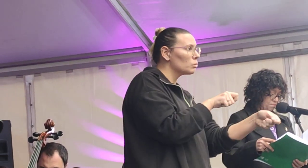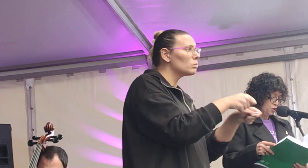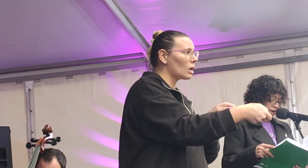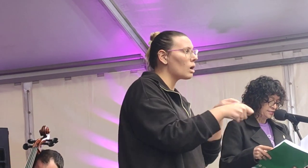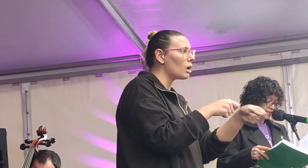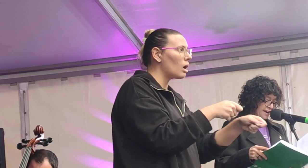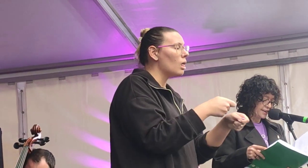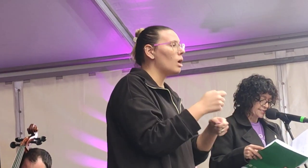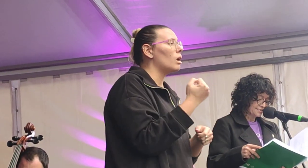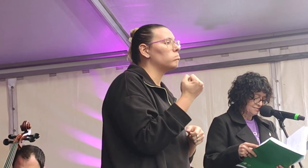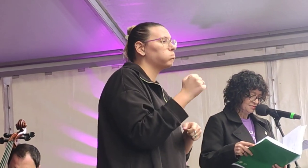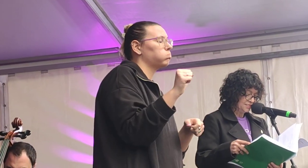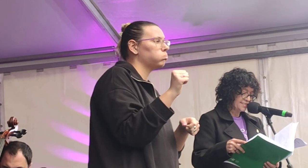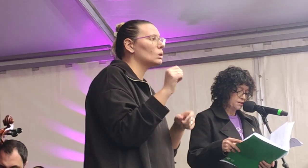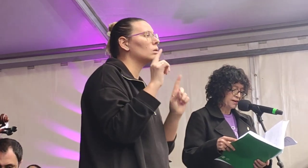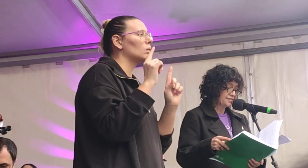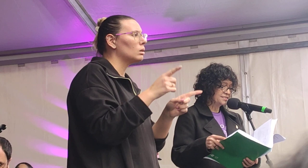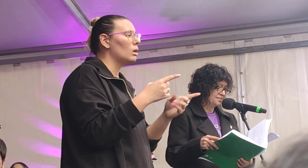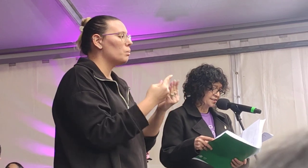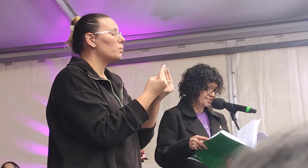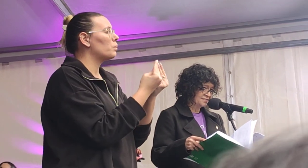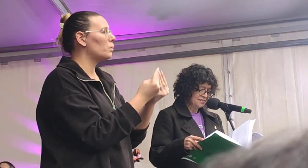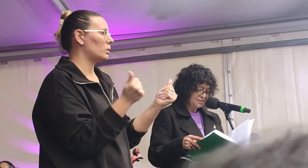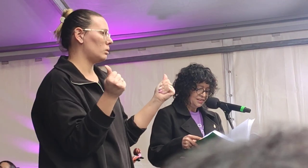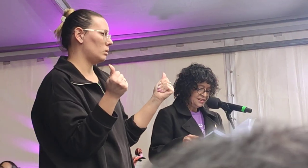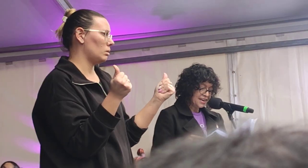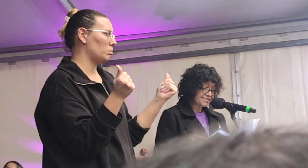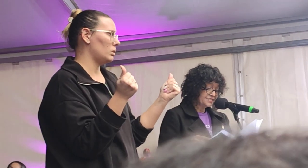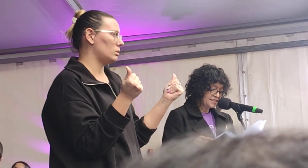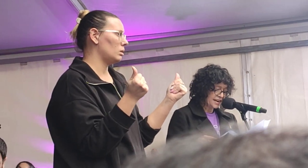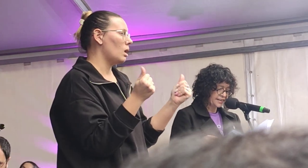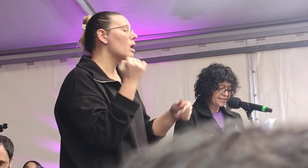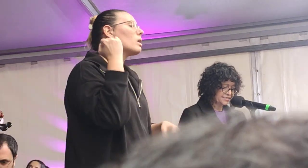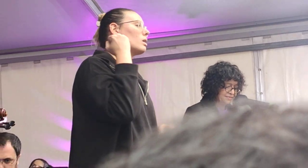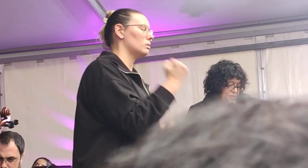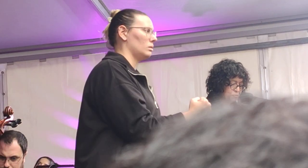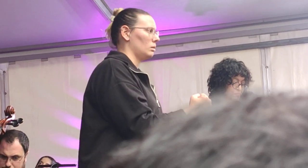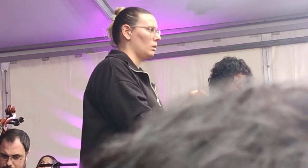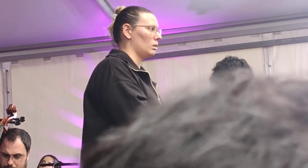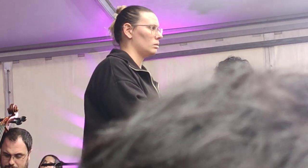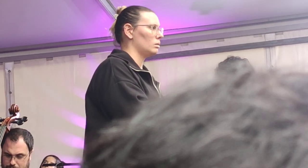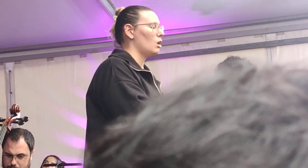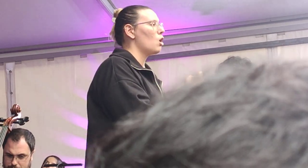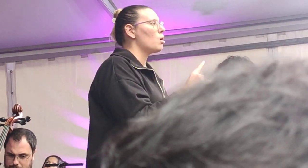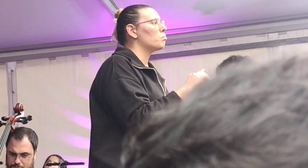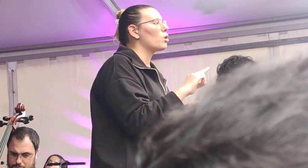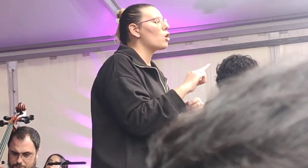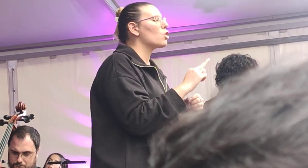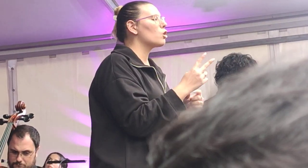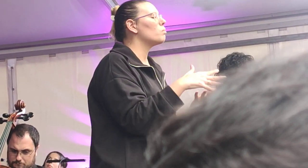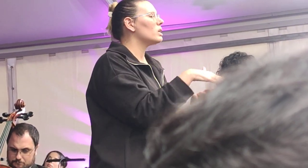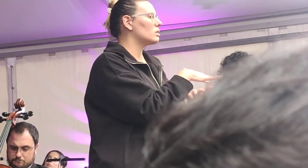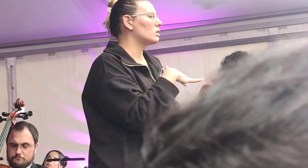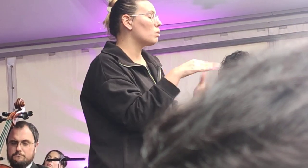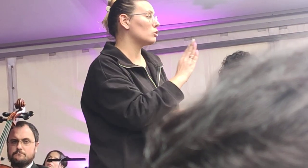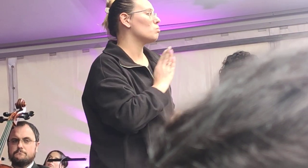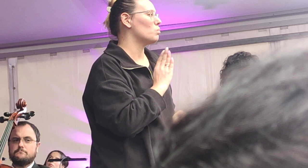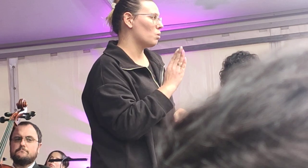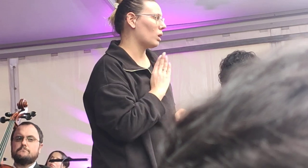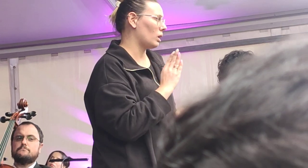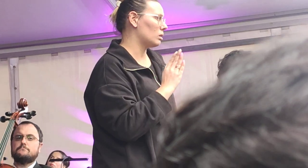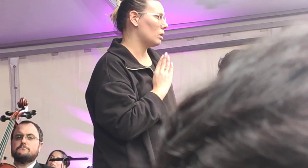torturadas, violentadas, desaparecidas y asesinadas por su doble condición de